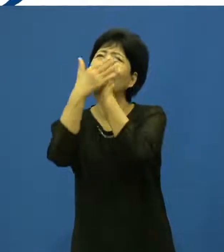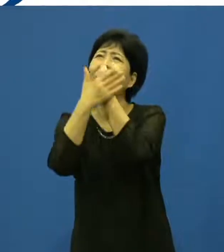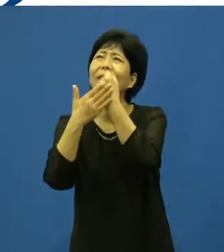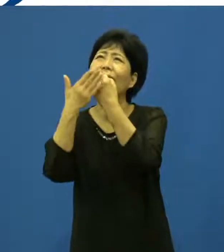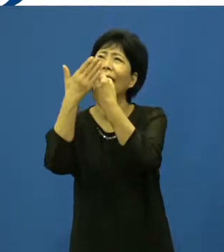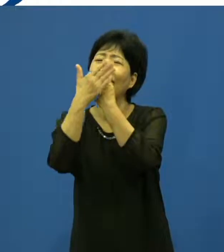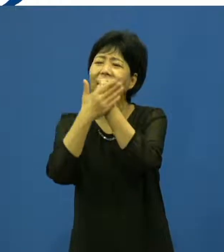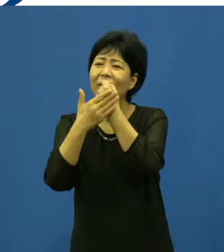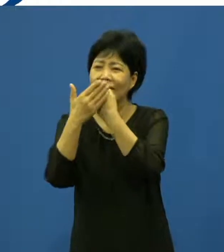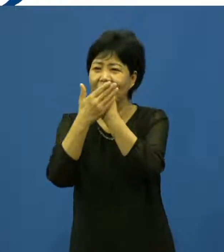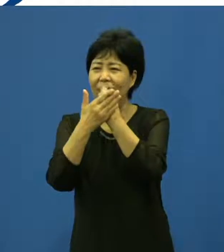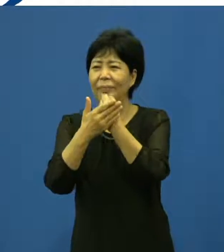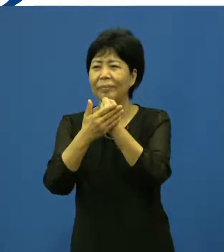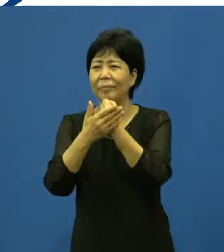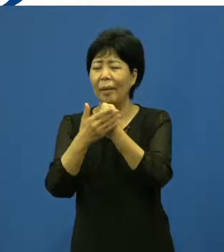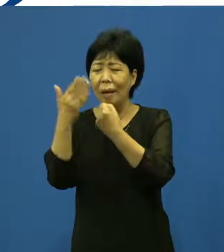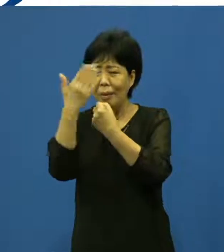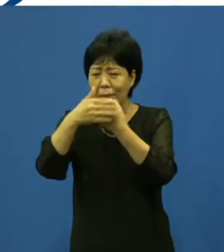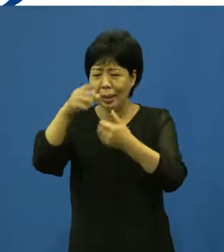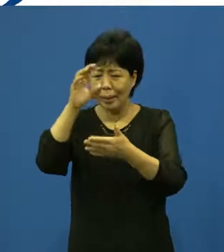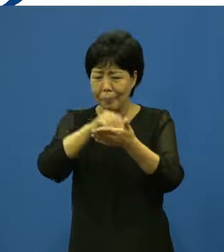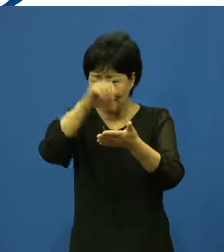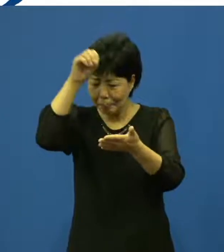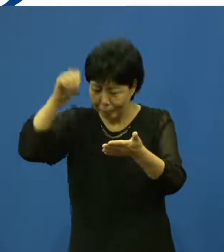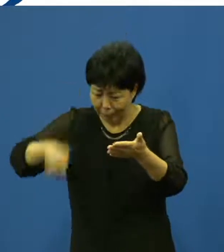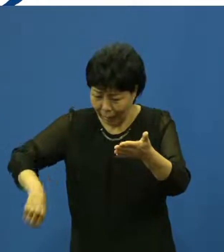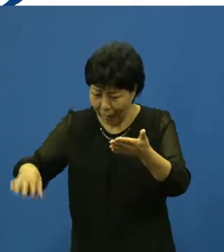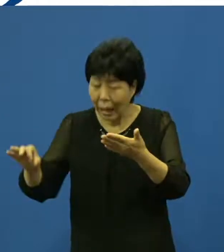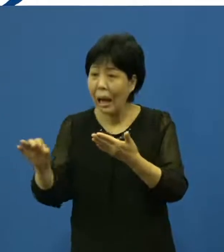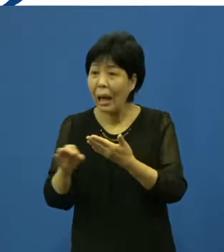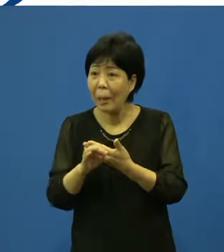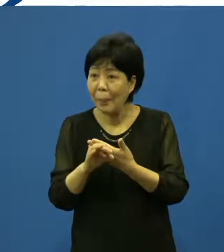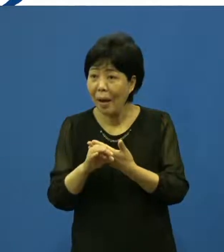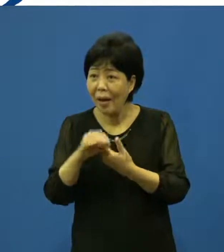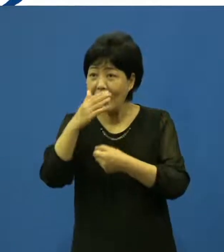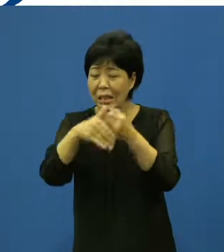있는 거죠. 그러니까 은혜를 빼면은 성경일 수가 없습니다.